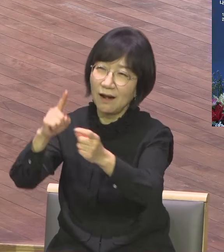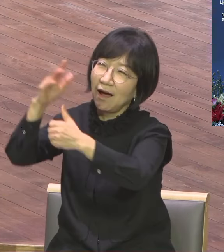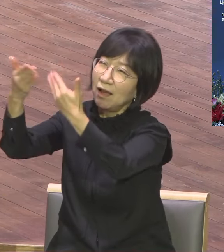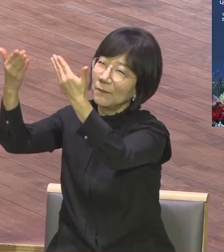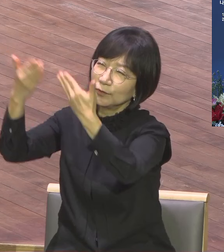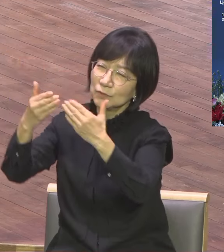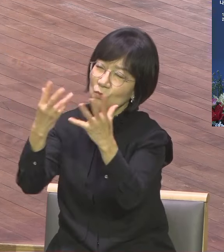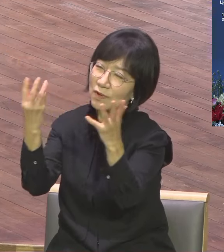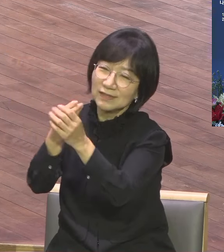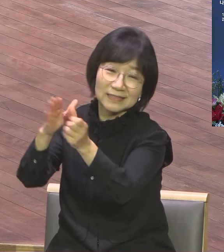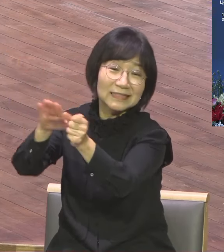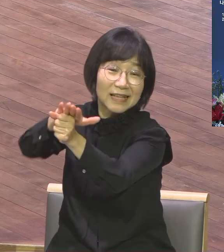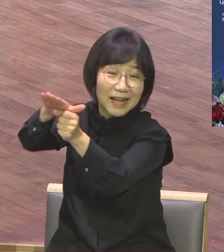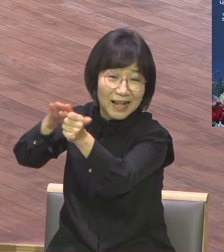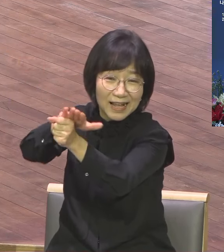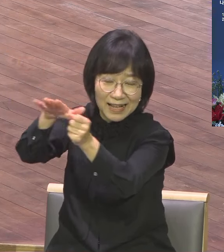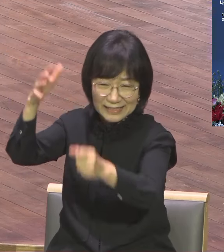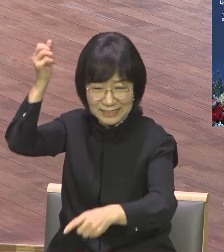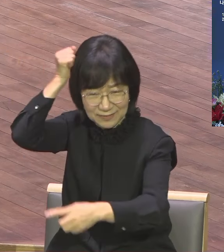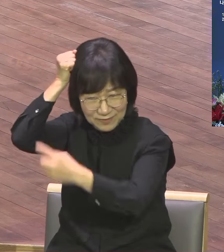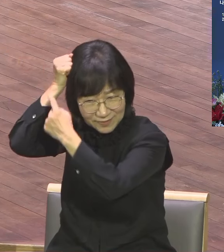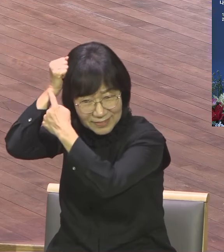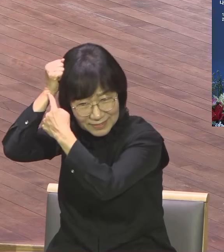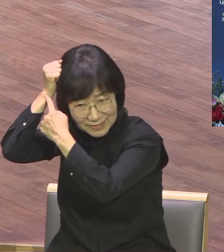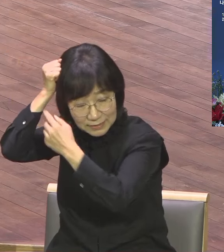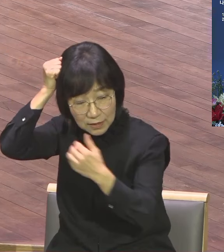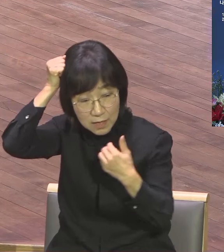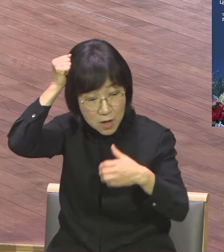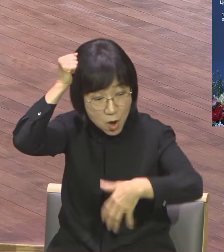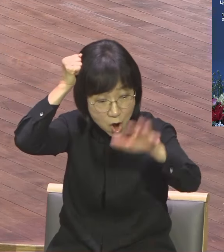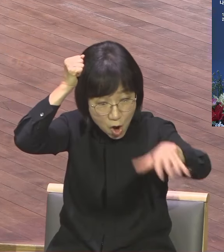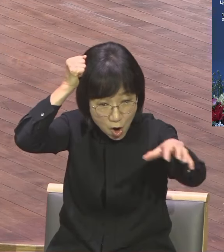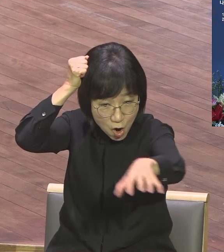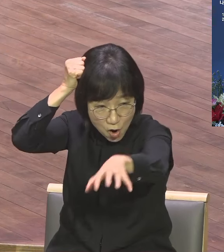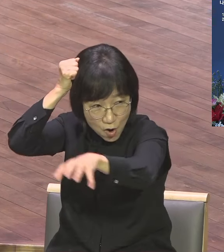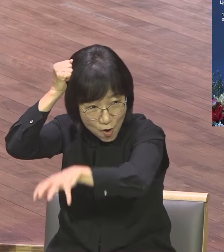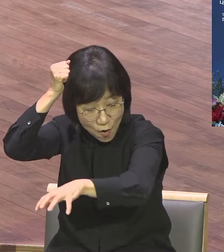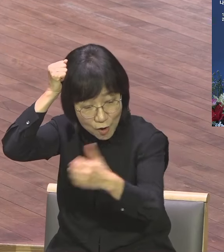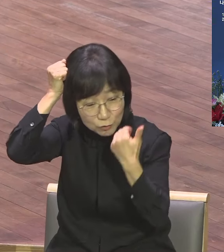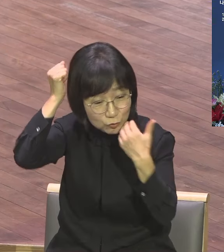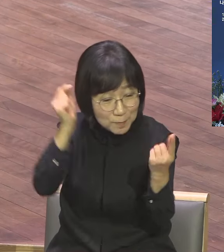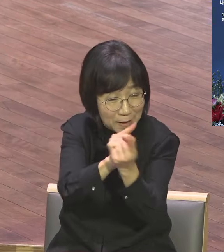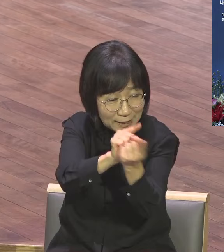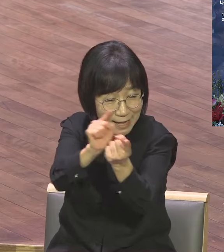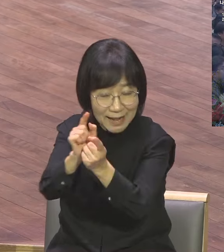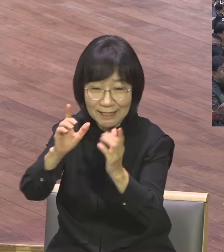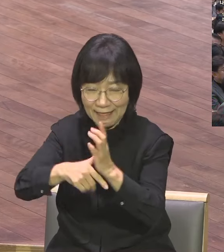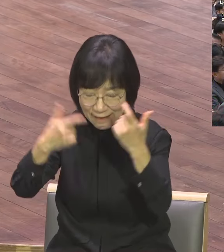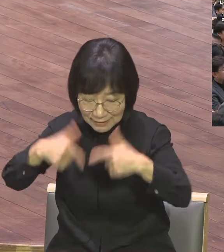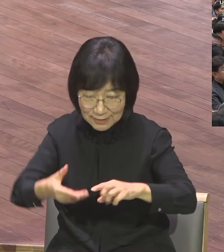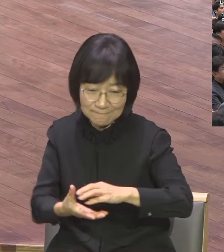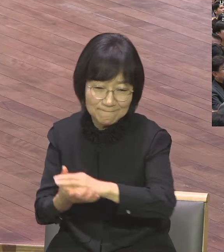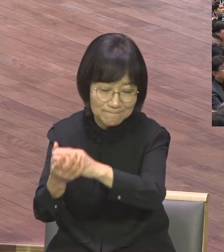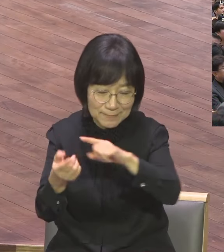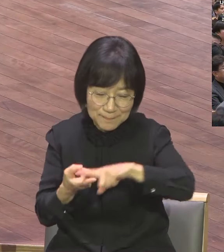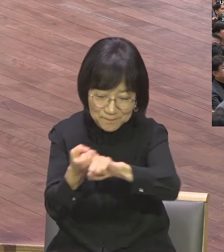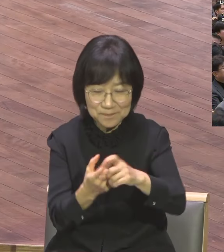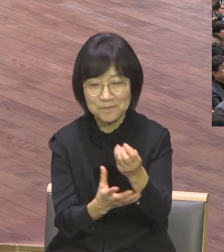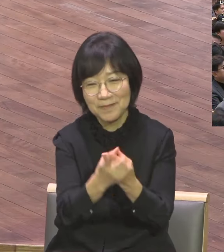이것으로 어디 가든지 누굴 만나든지 복음의 원넷을 이루시기 바랍니다.